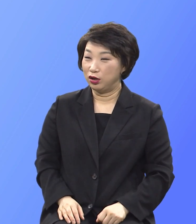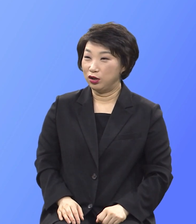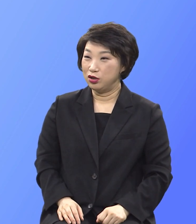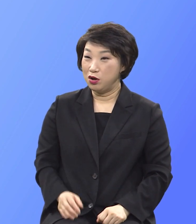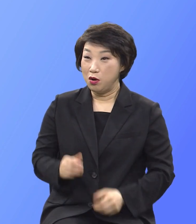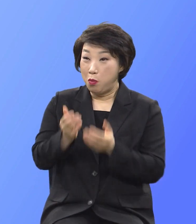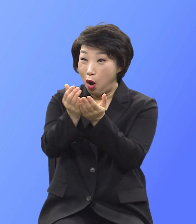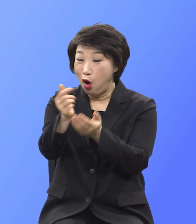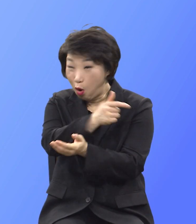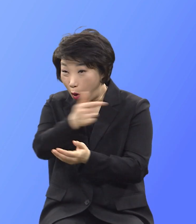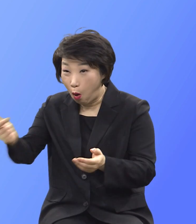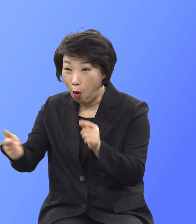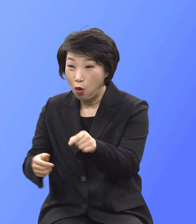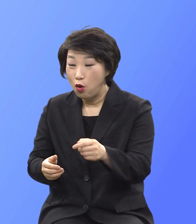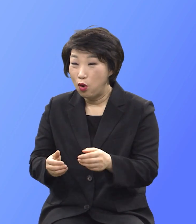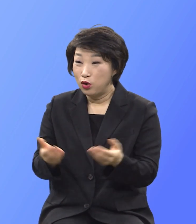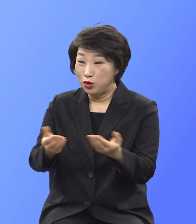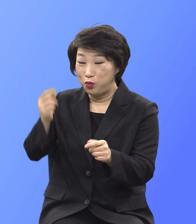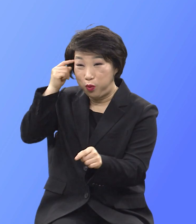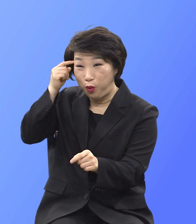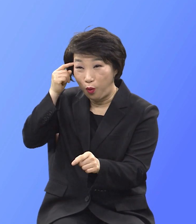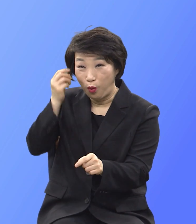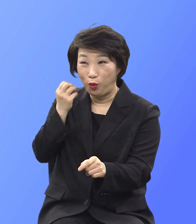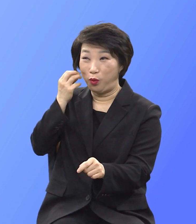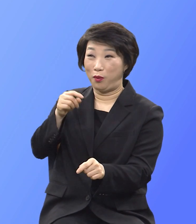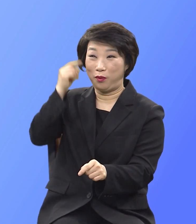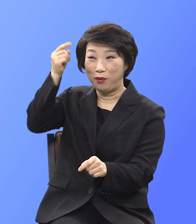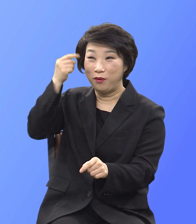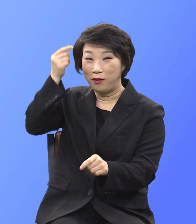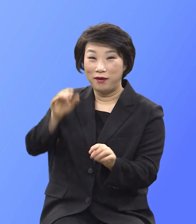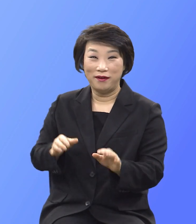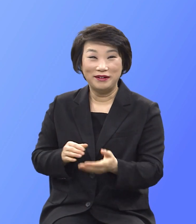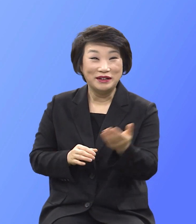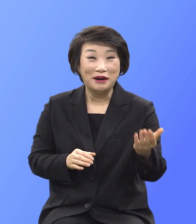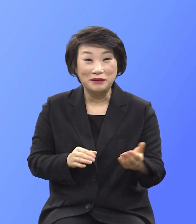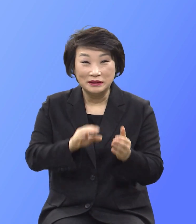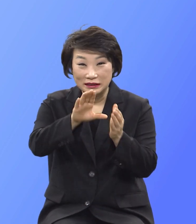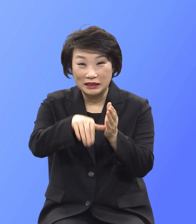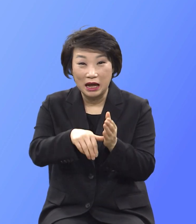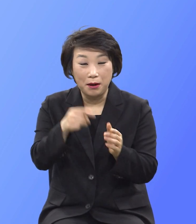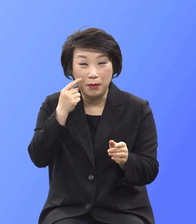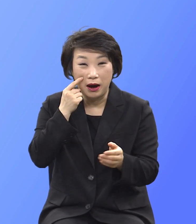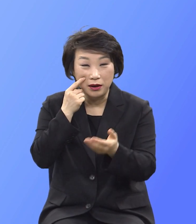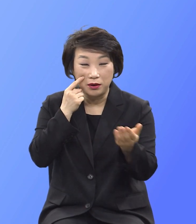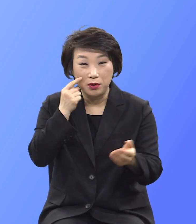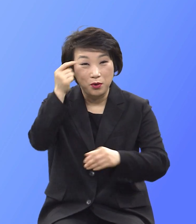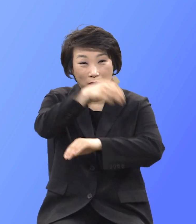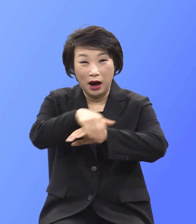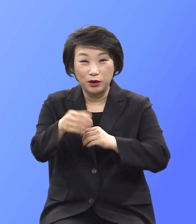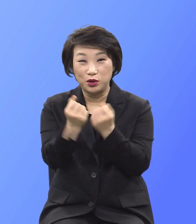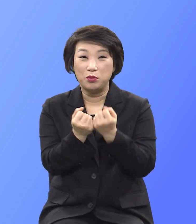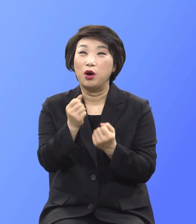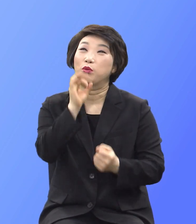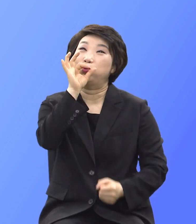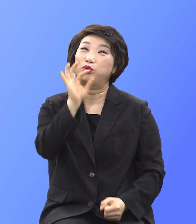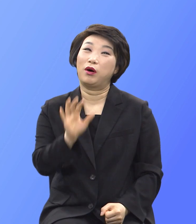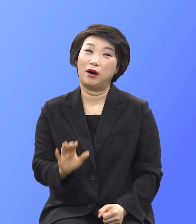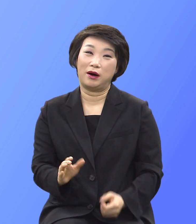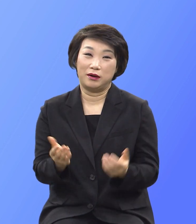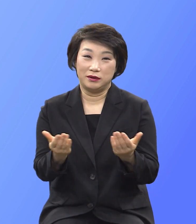어마어마하게 크게 짓네. 저게 뭔 짓이야. 그 시대로는 과학적으로 설명할 수